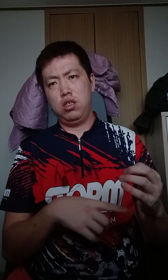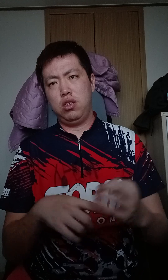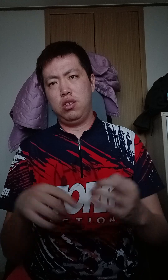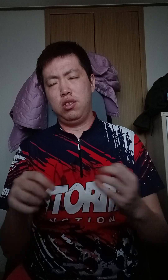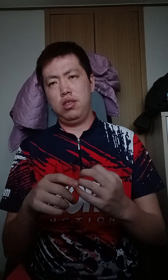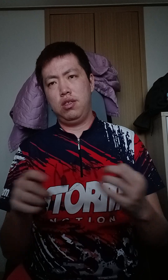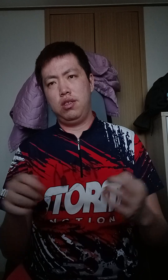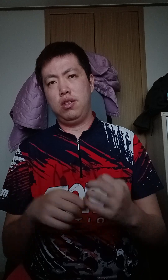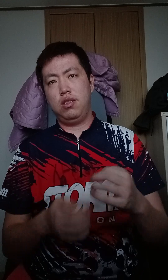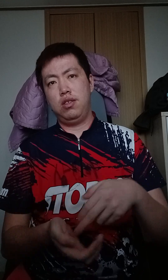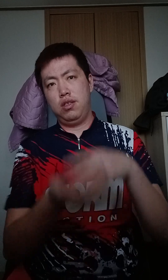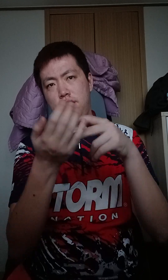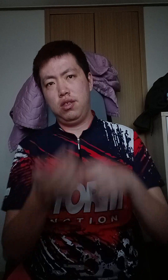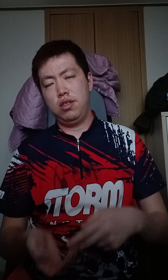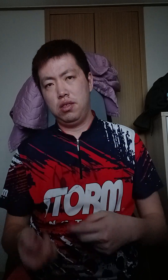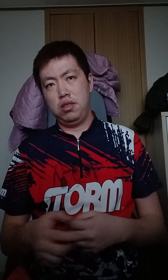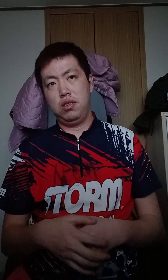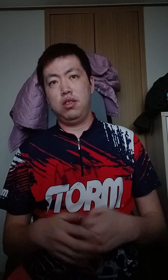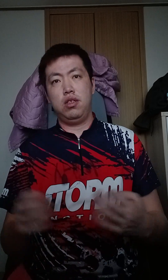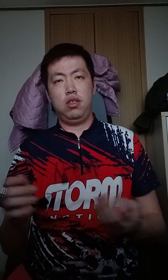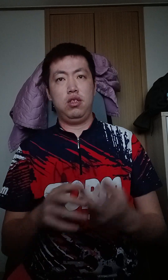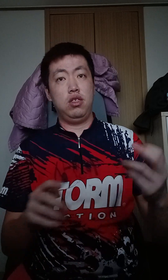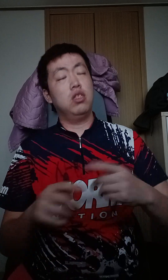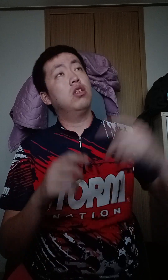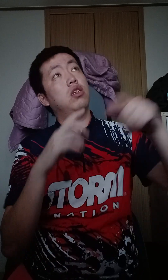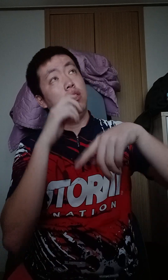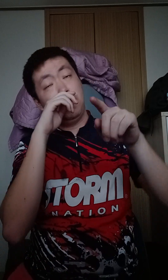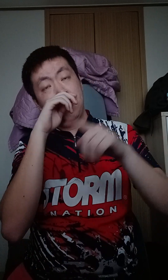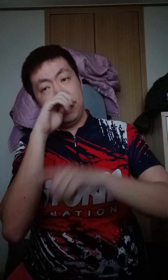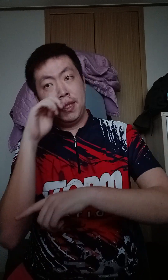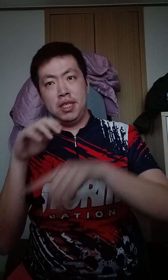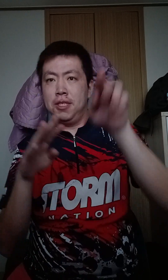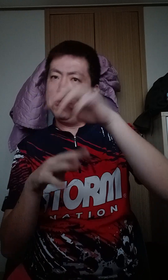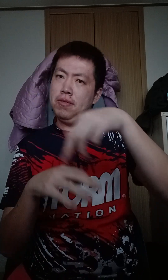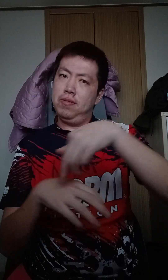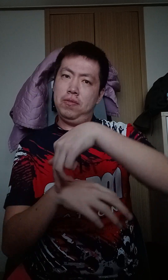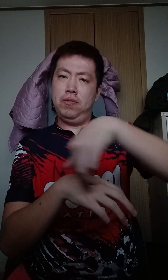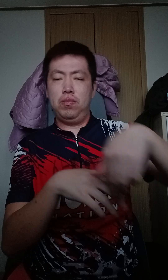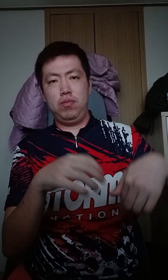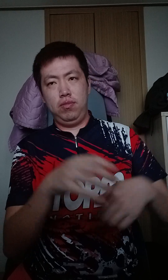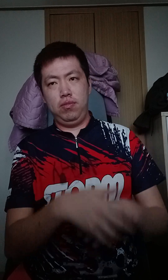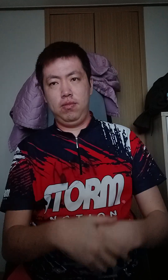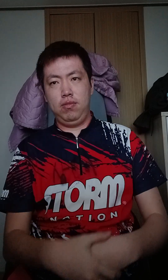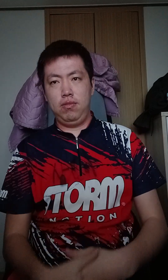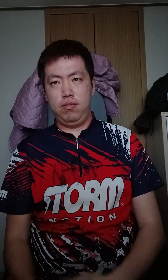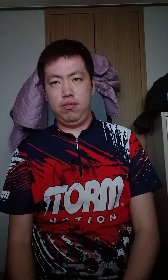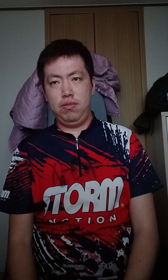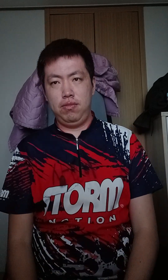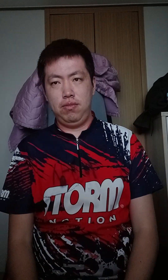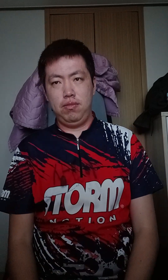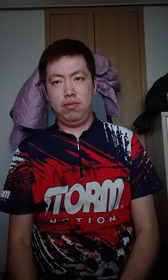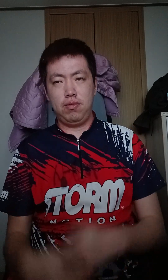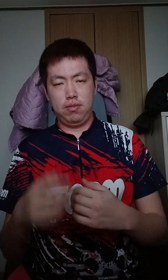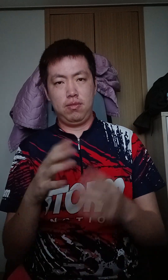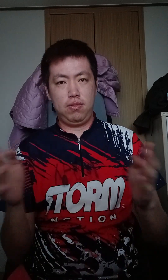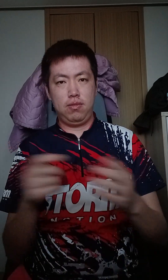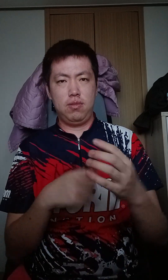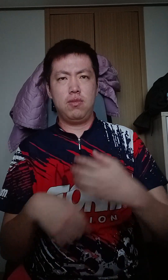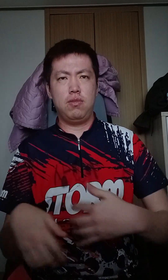2층까지 엘리베이터로 이동해 다시 지상까지 한 번 더 갈아타야 하기 때문입니다. 문제는 급한 볼일이 생겼을